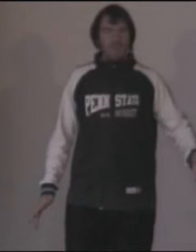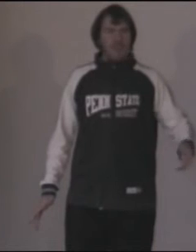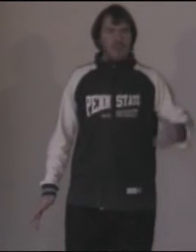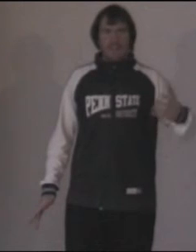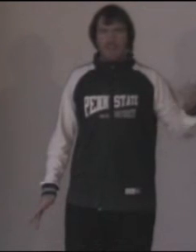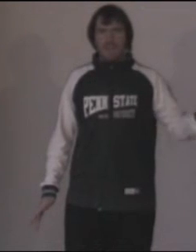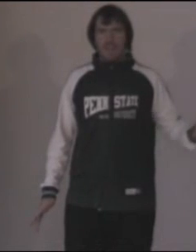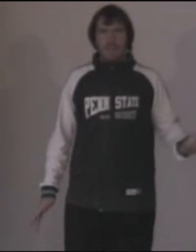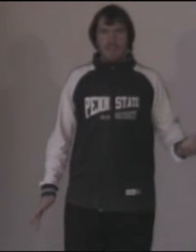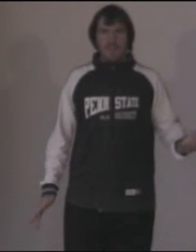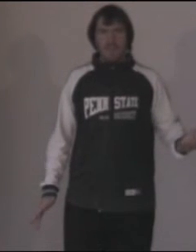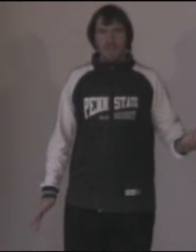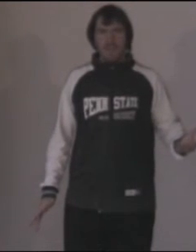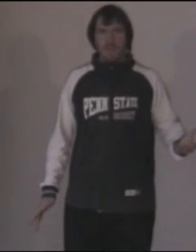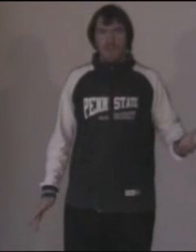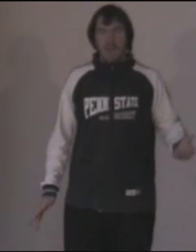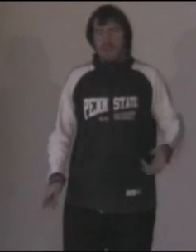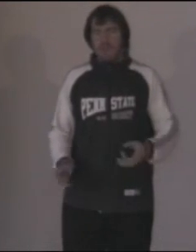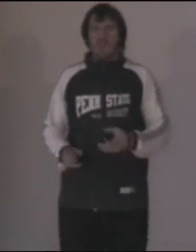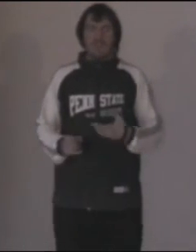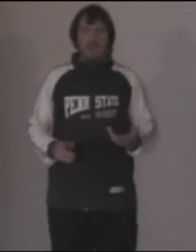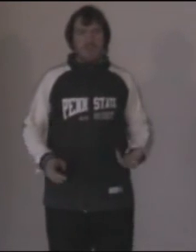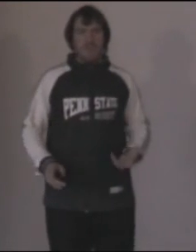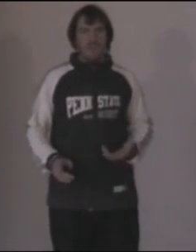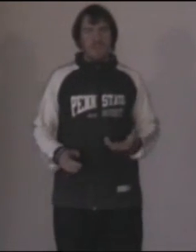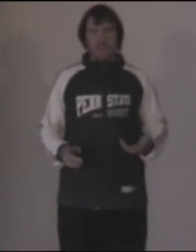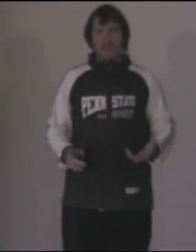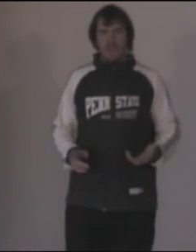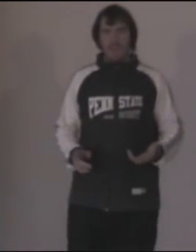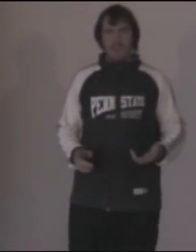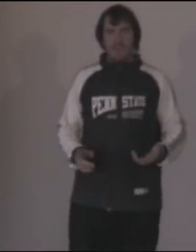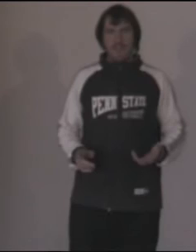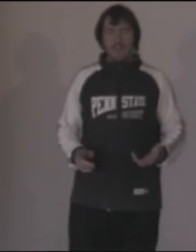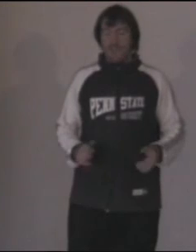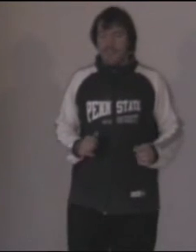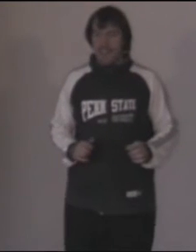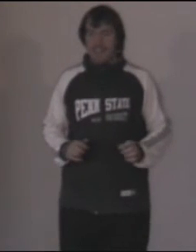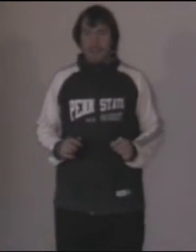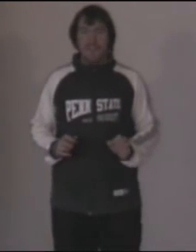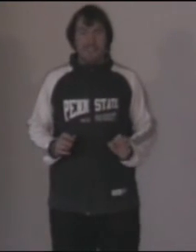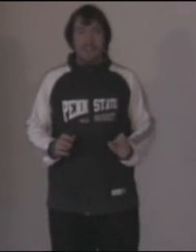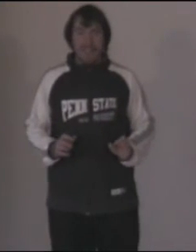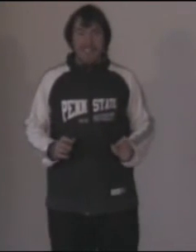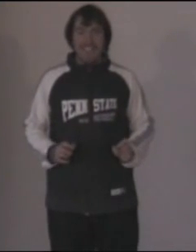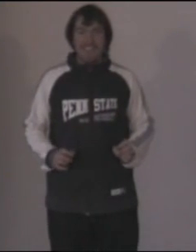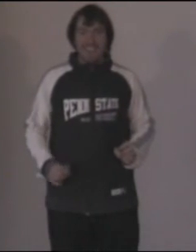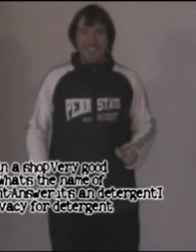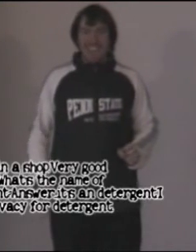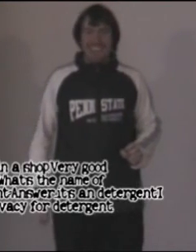con che cosa hanno lavato questo negozio? Ah, ma abbiamo usato qua un nostro detersivo. Cosa è? La prego sia anche per i